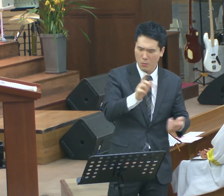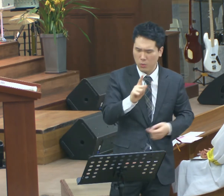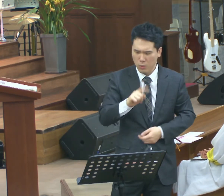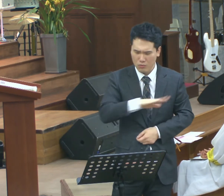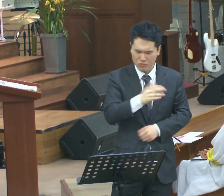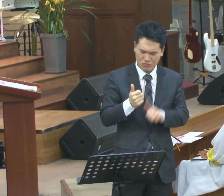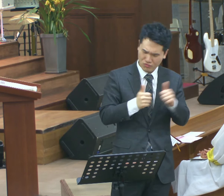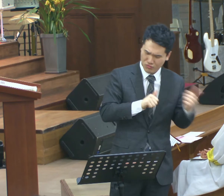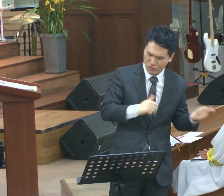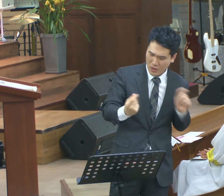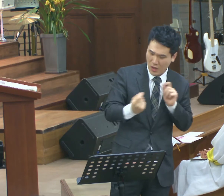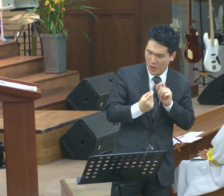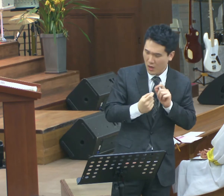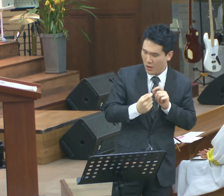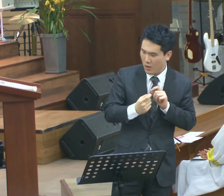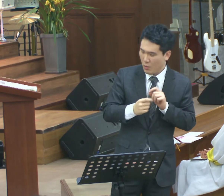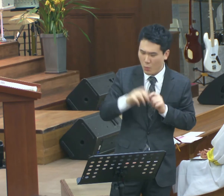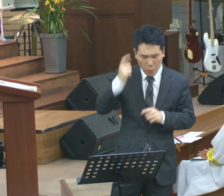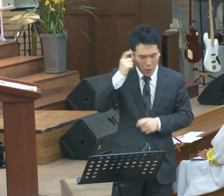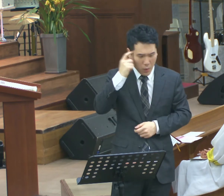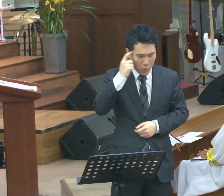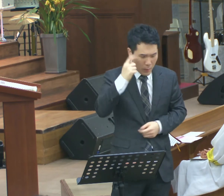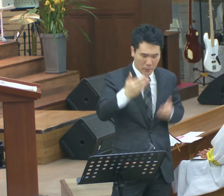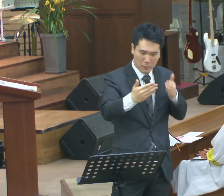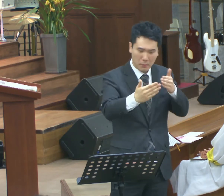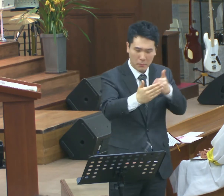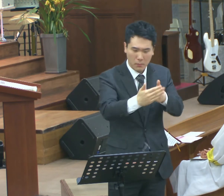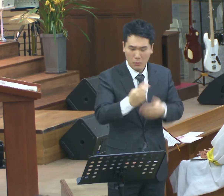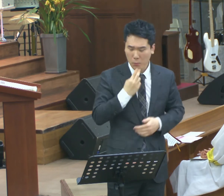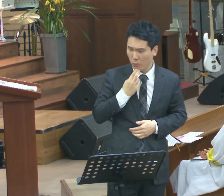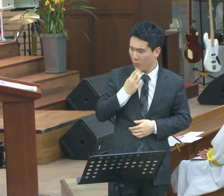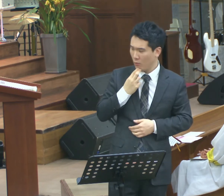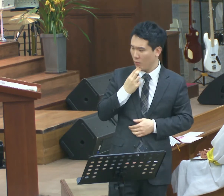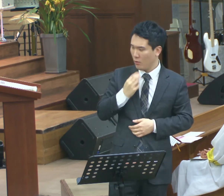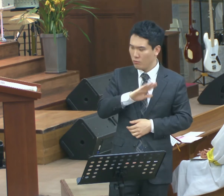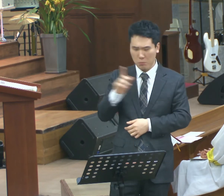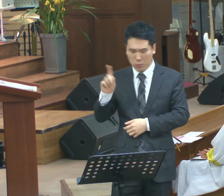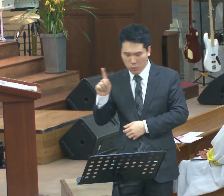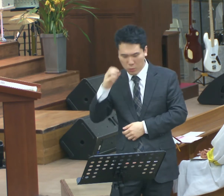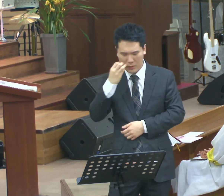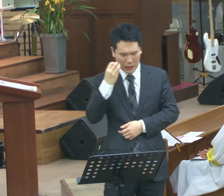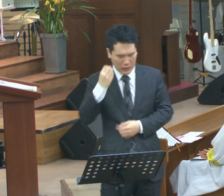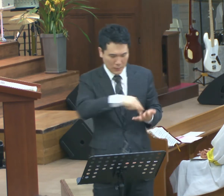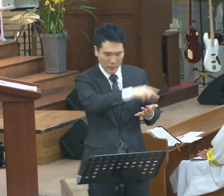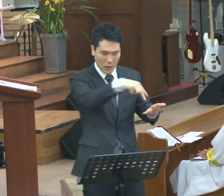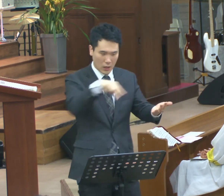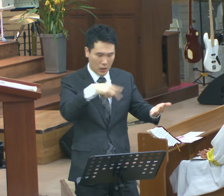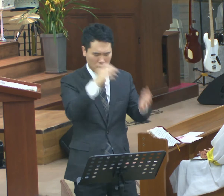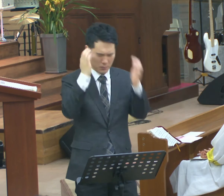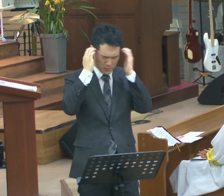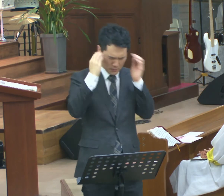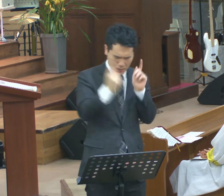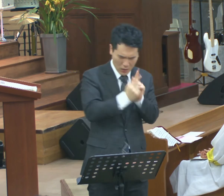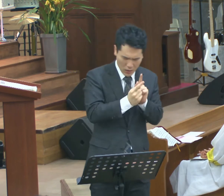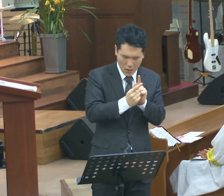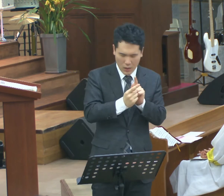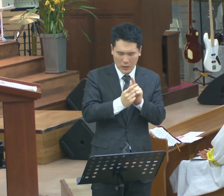가는 거지? 우리가 지금 저 남쪽에 와 있는 거 아니야? 진짜 고생을 하면서 이제 하나님을 바라보고 주님을 생각하는 그